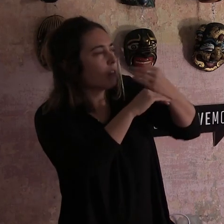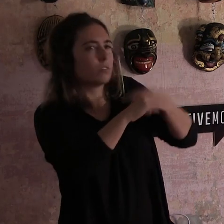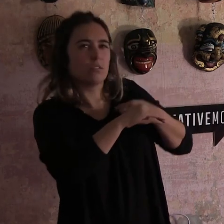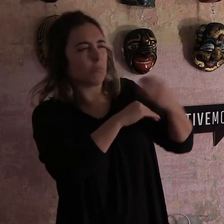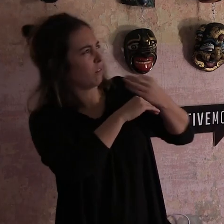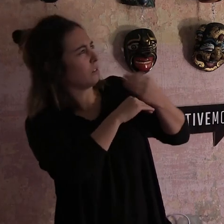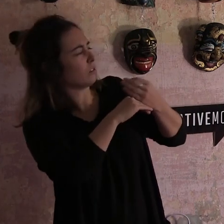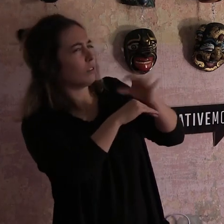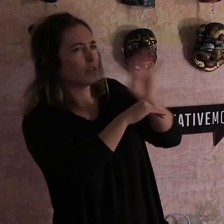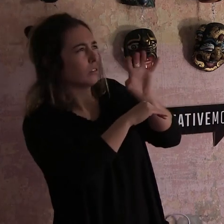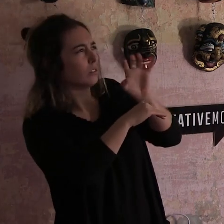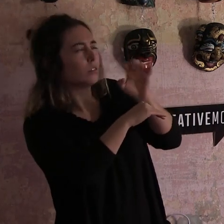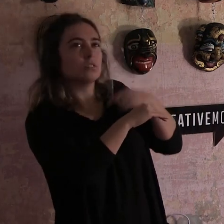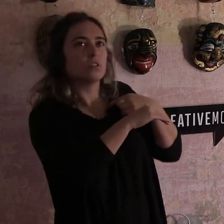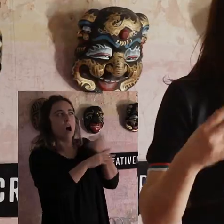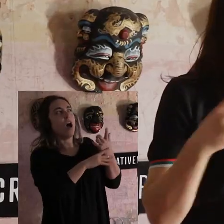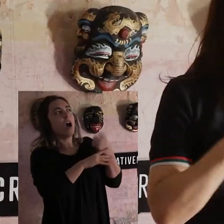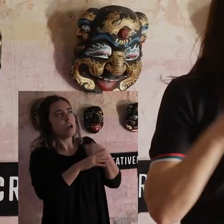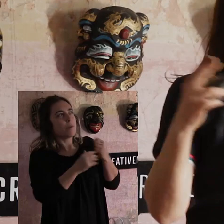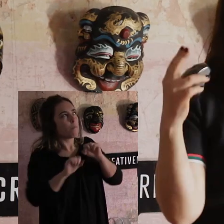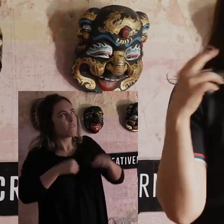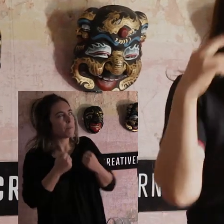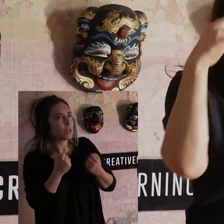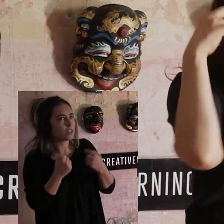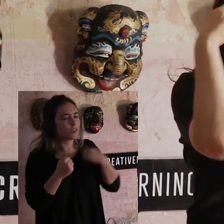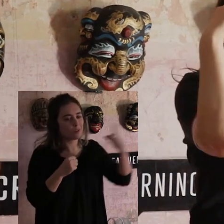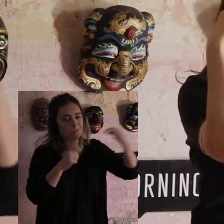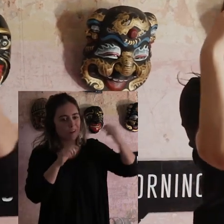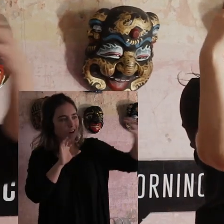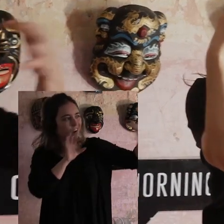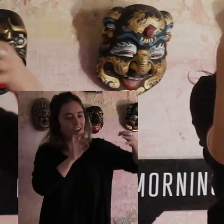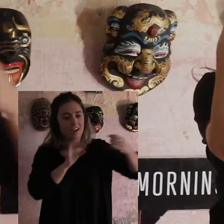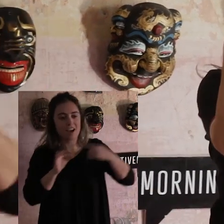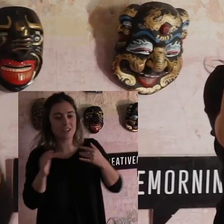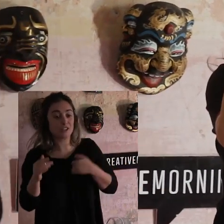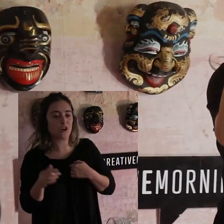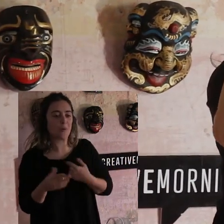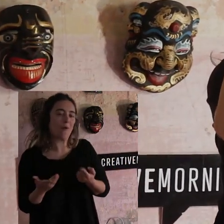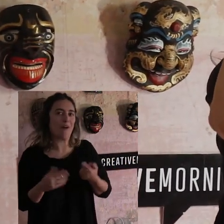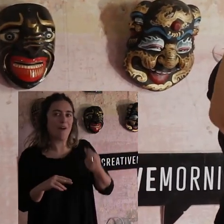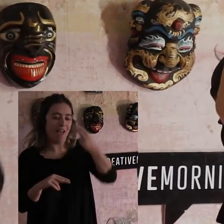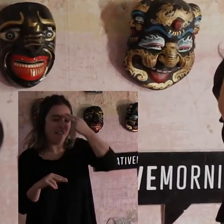haría esto y haría este movimiento. O sea, un enfermo con otro enfermo.